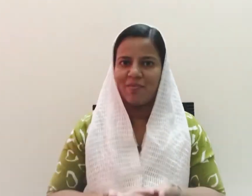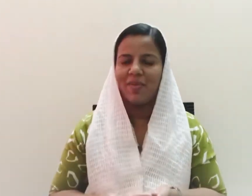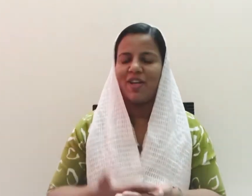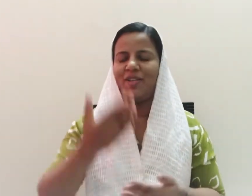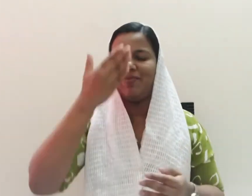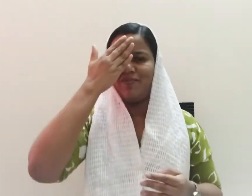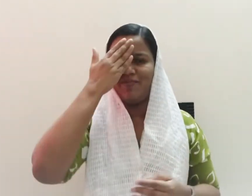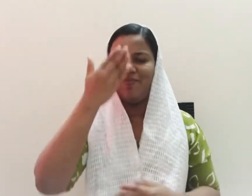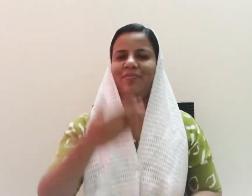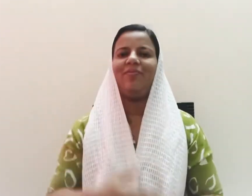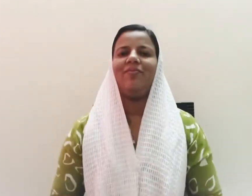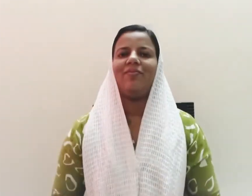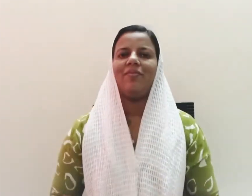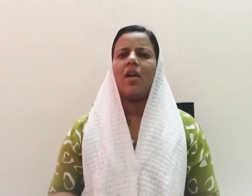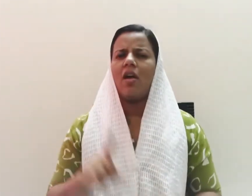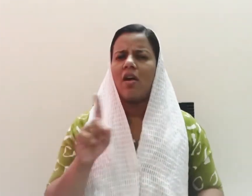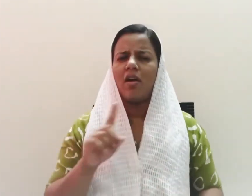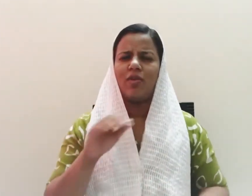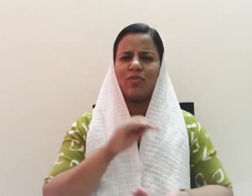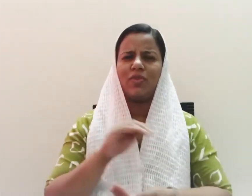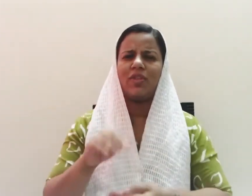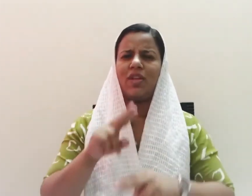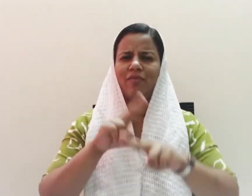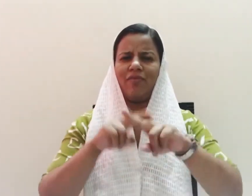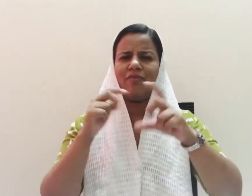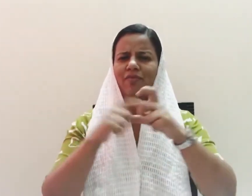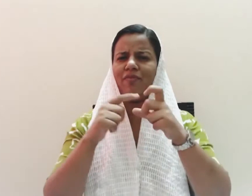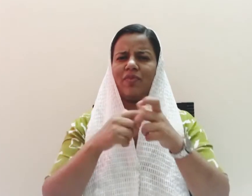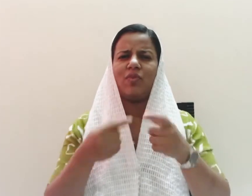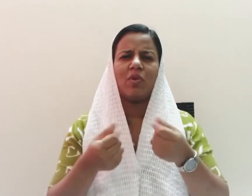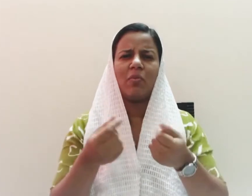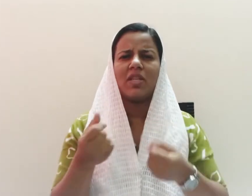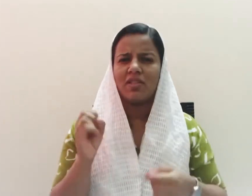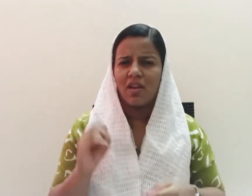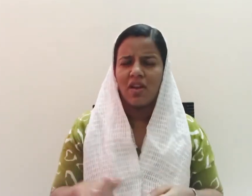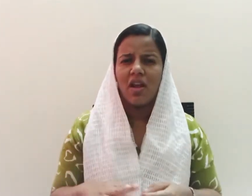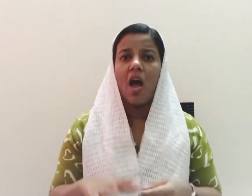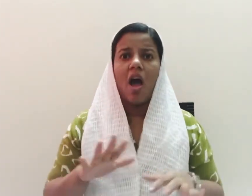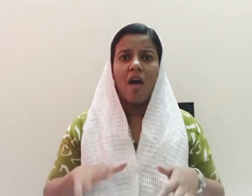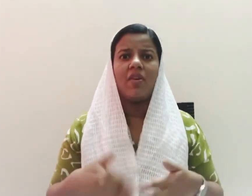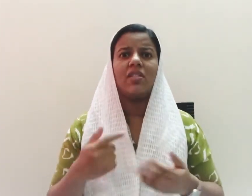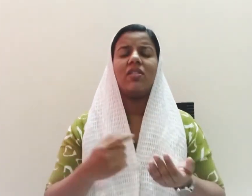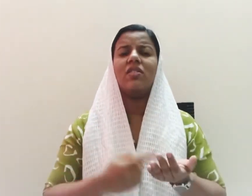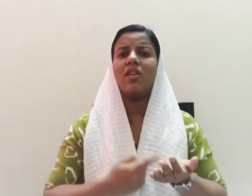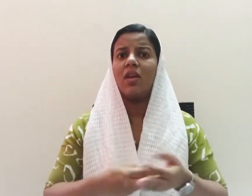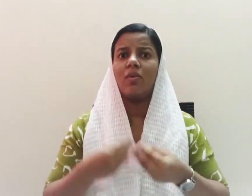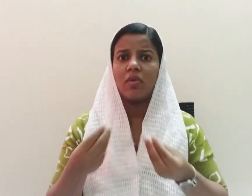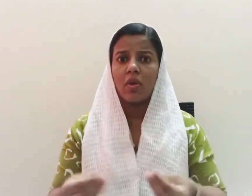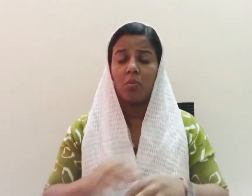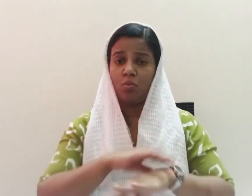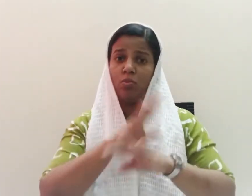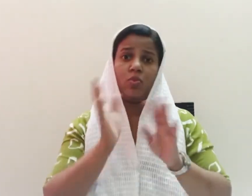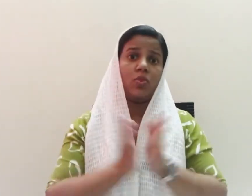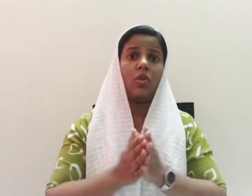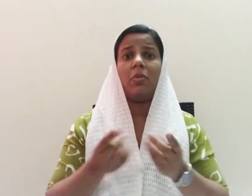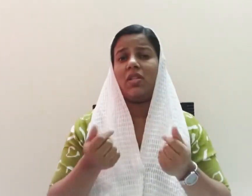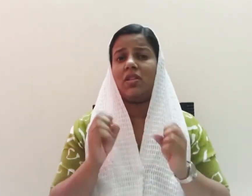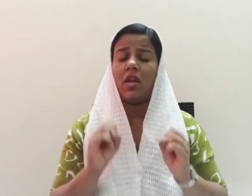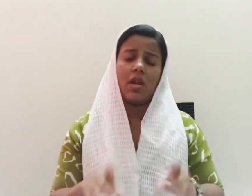നന്മയാണ്. സ്തോത്രം, ഹല്ലേലൂയ. ഒരാളുടെ കുഞ്ഞിന് ഫീസ് അടയ്ക്കാൻ മാർഗമില്ല, നമ്മളാലാകുന്നൊരു സഹായം ചെയ്തു കൊടുക്കും. ഒരു പക്ഷേ മൊത്തം കൊടുക്കുവാൻ നമുക്ക്